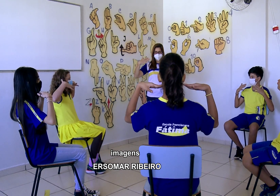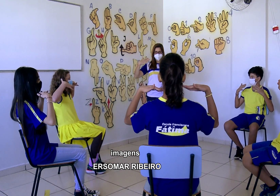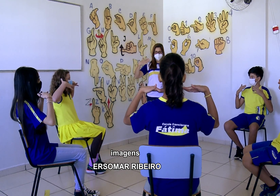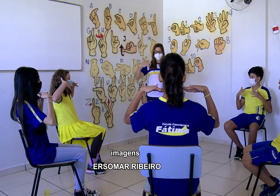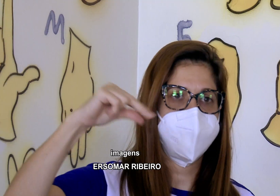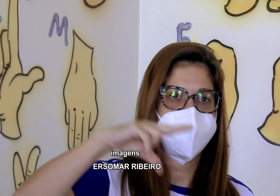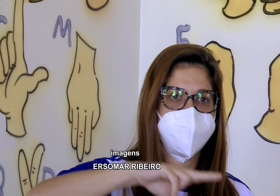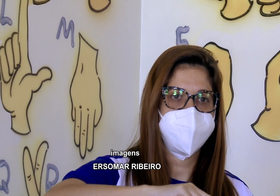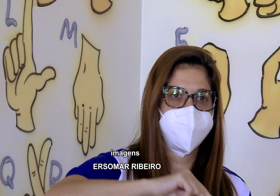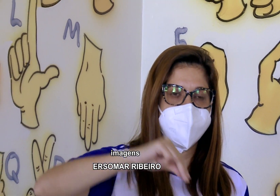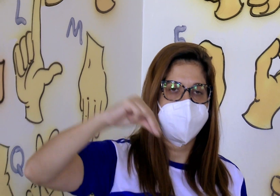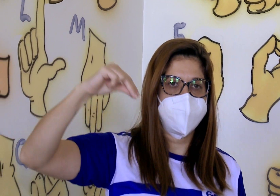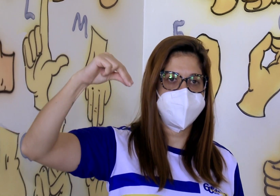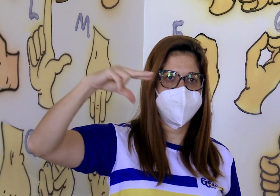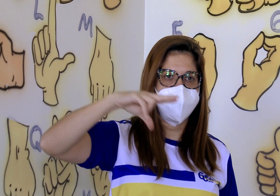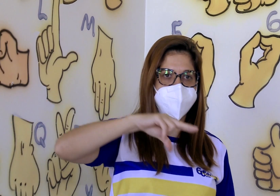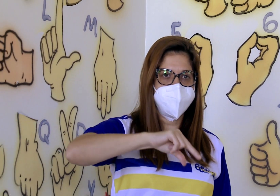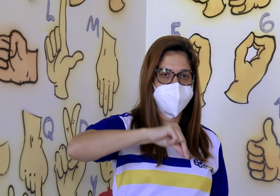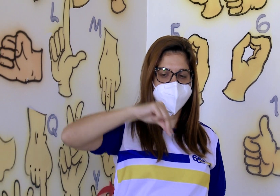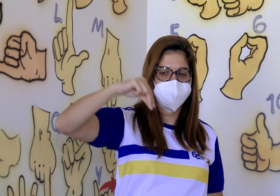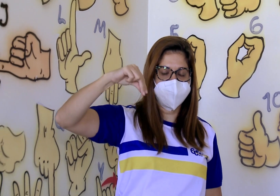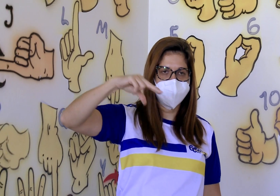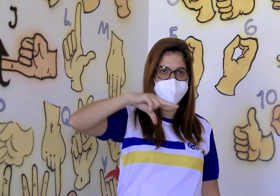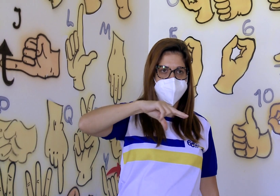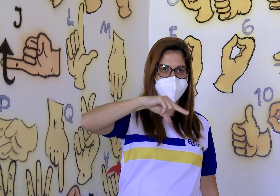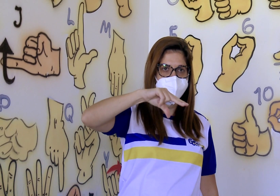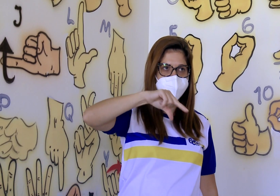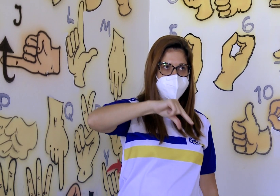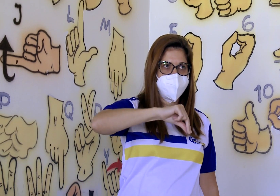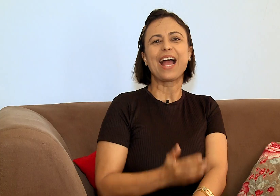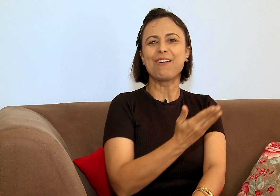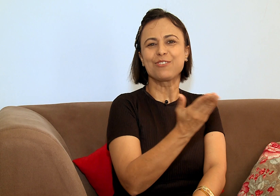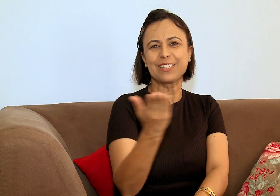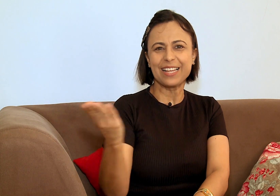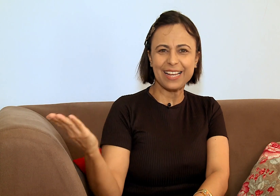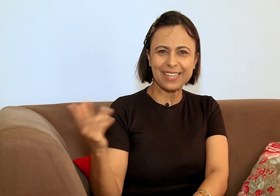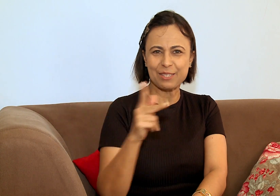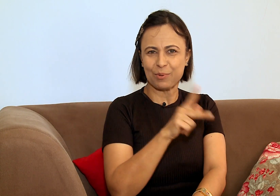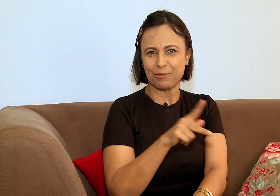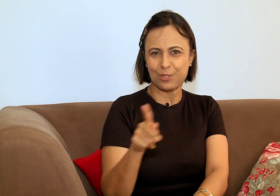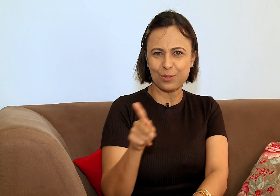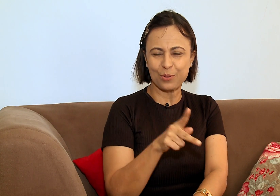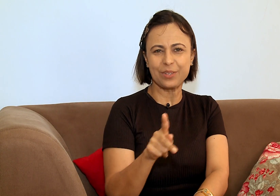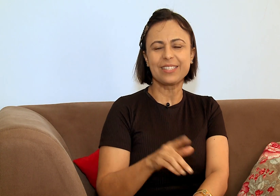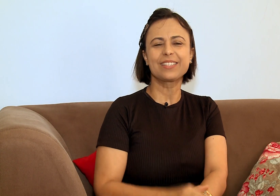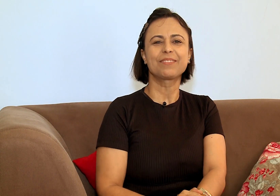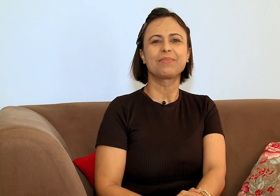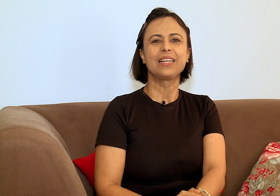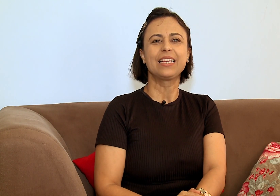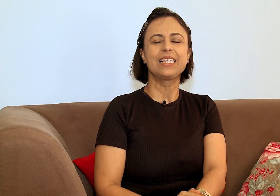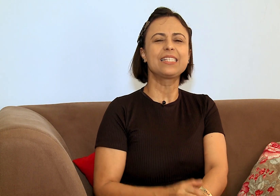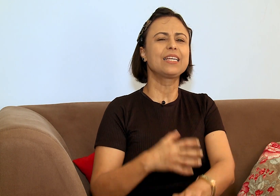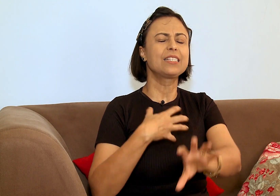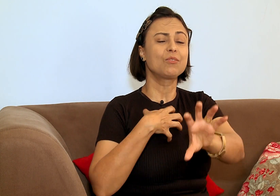condições de continuar. O desafio de aprender sempre. A vocês, professores, que sejam